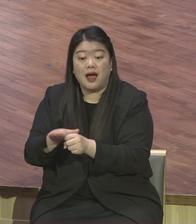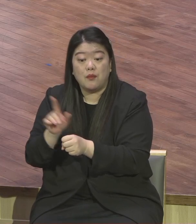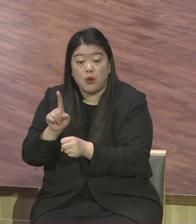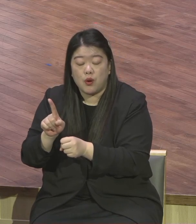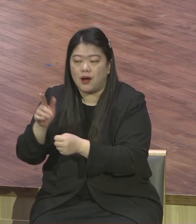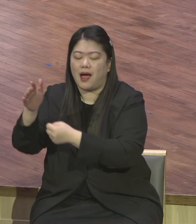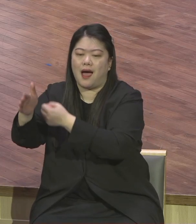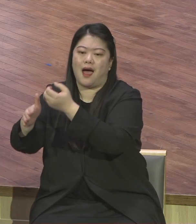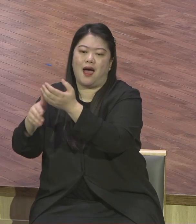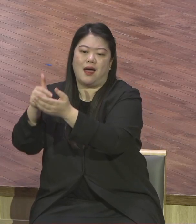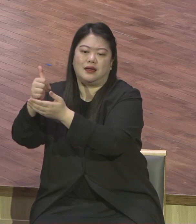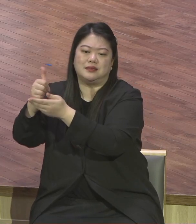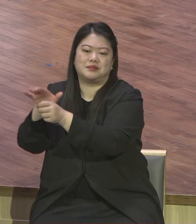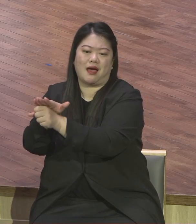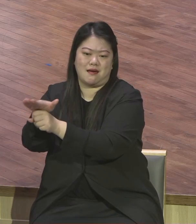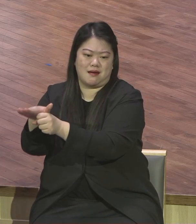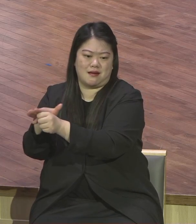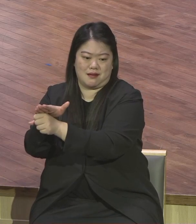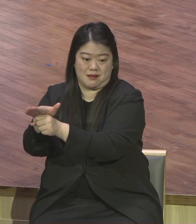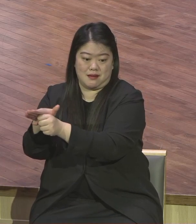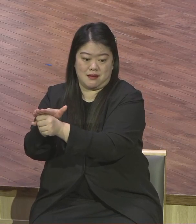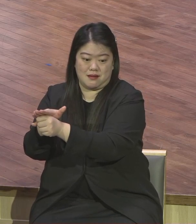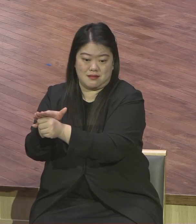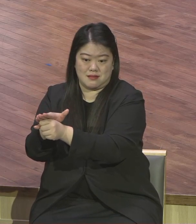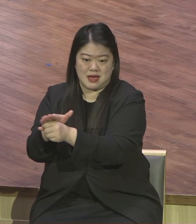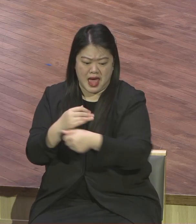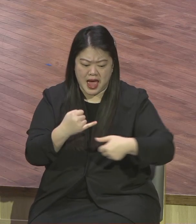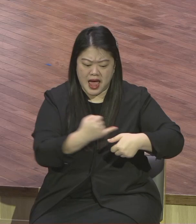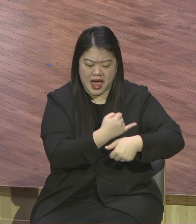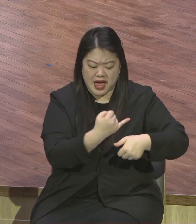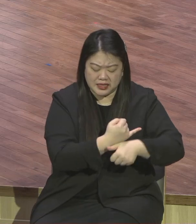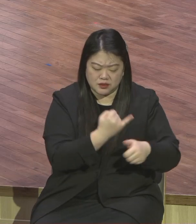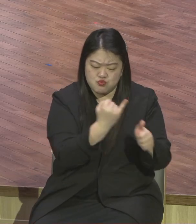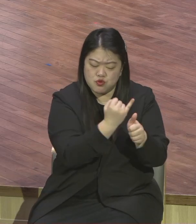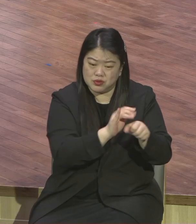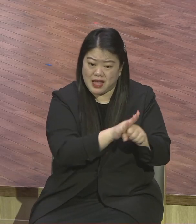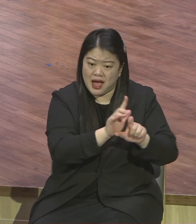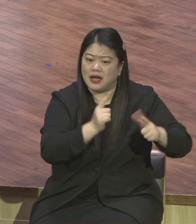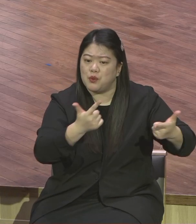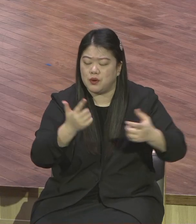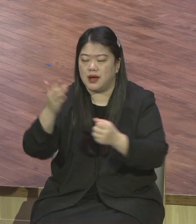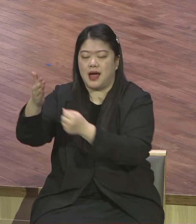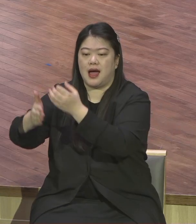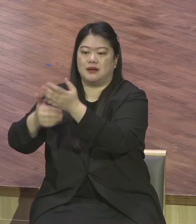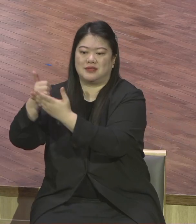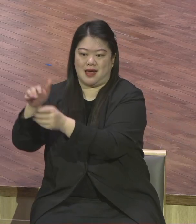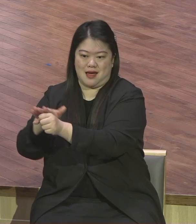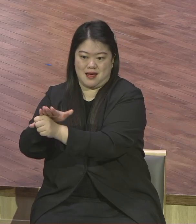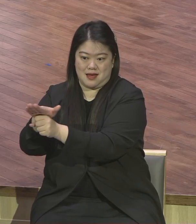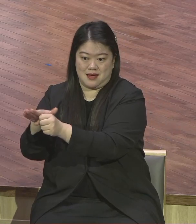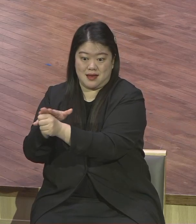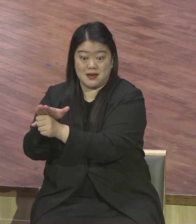사랑입니다. 하나님을 사랑하는 사랑. 이 성령의 사람은요 하나님을 사랑하게